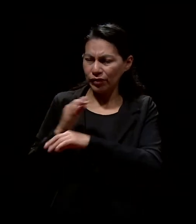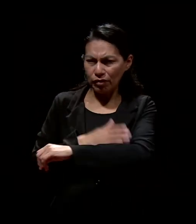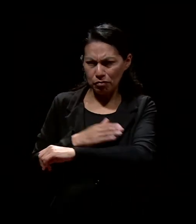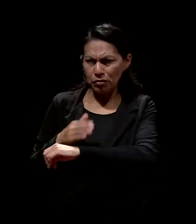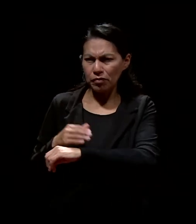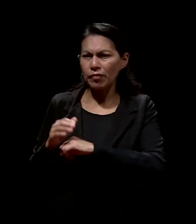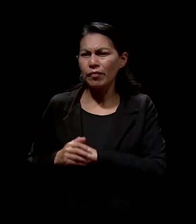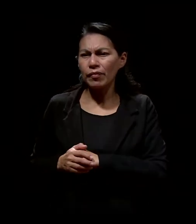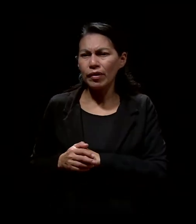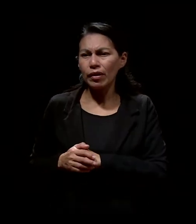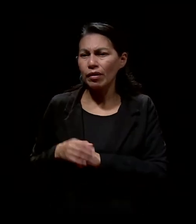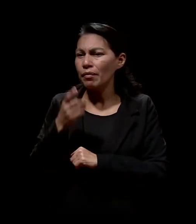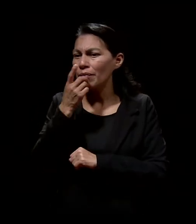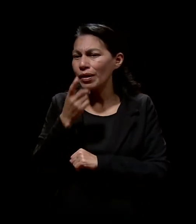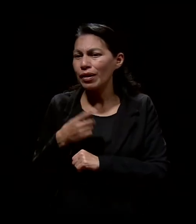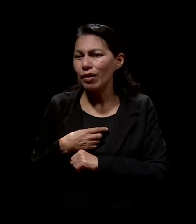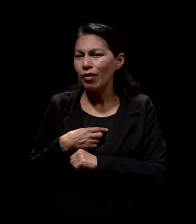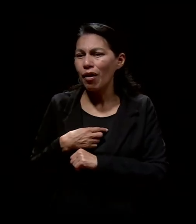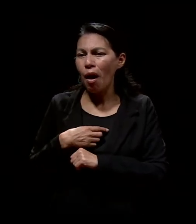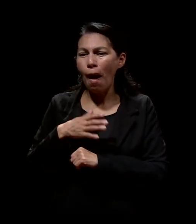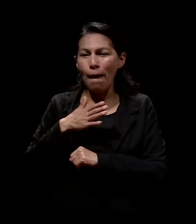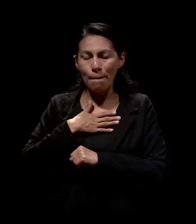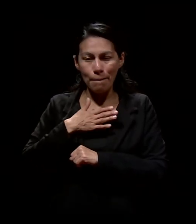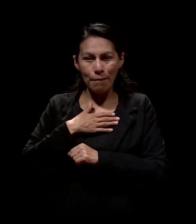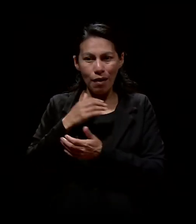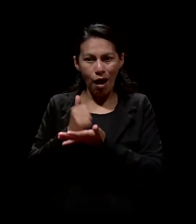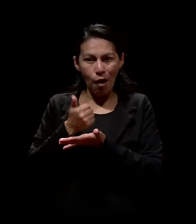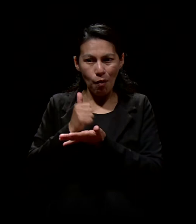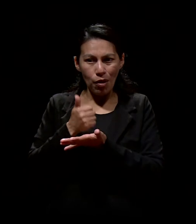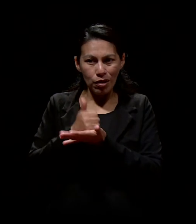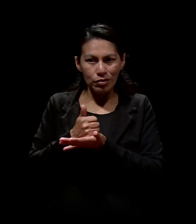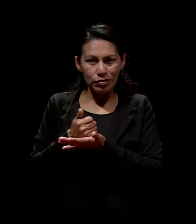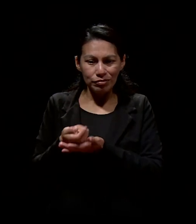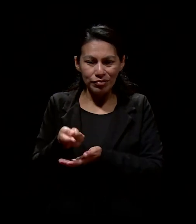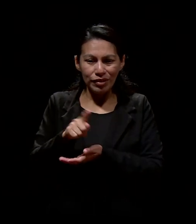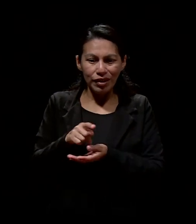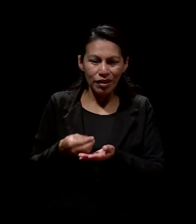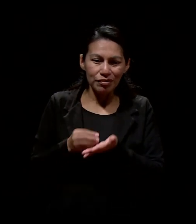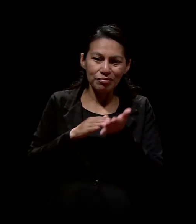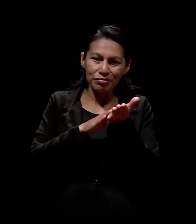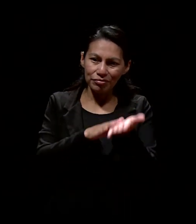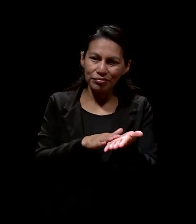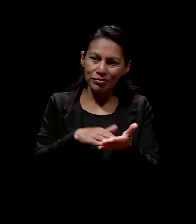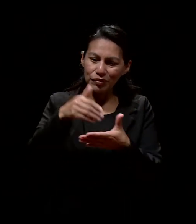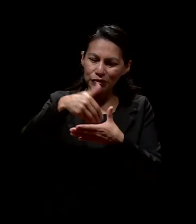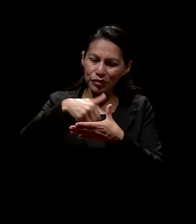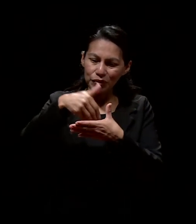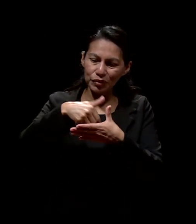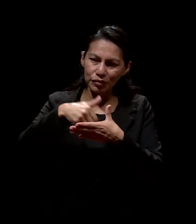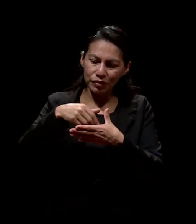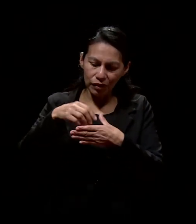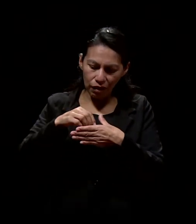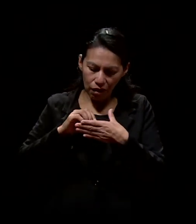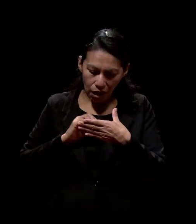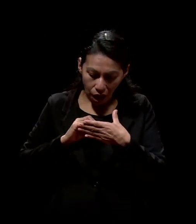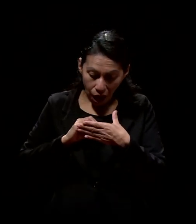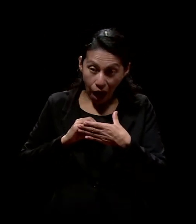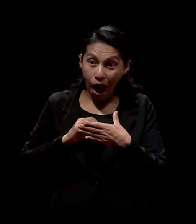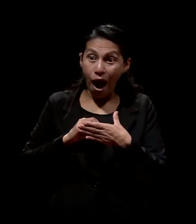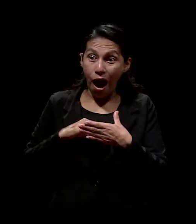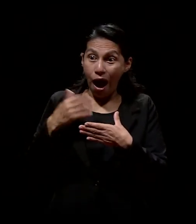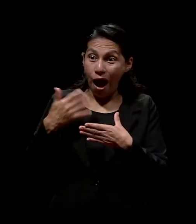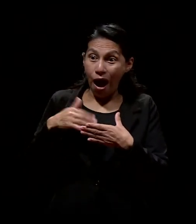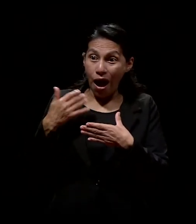laboraba ahí en la oficina, me dijo un día, ¿sabes qué? Mis abuelos te mandaron algo y me entregó un sobre en donde traía